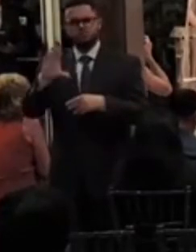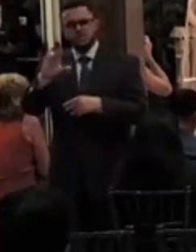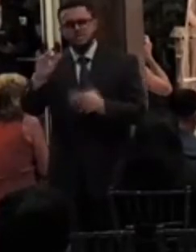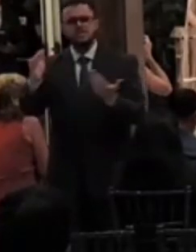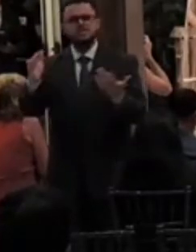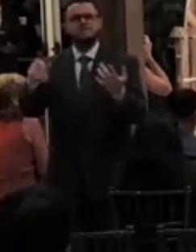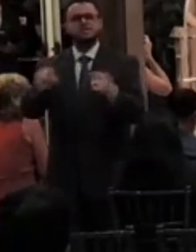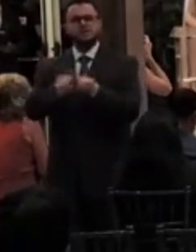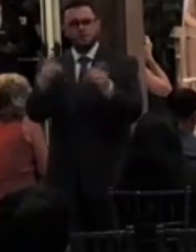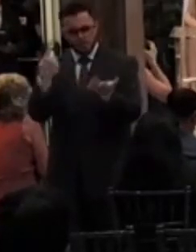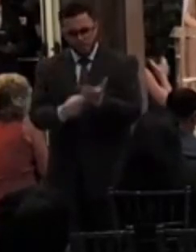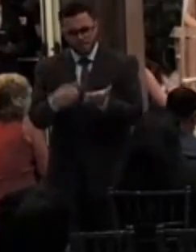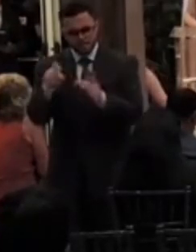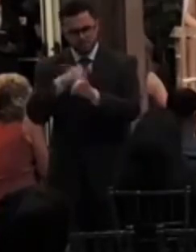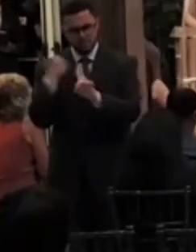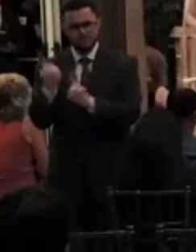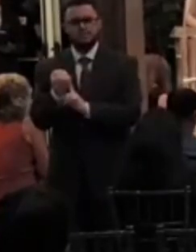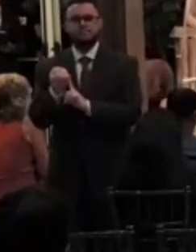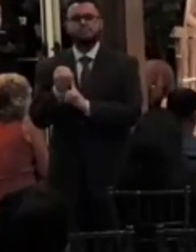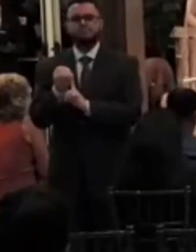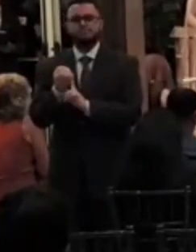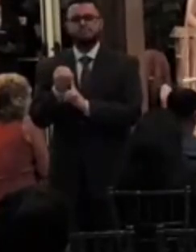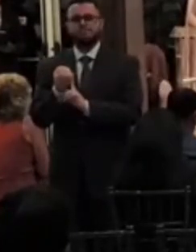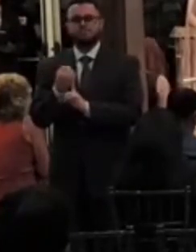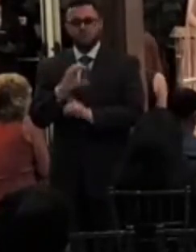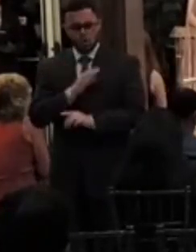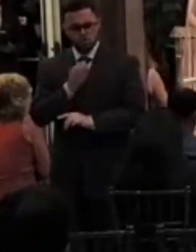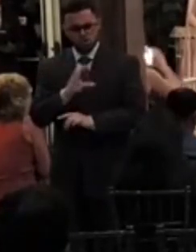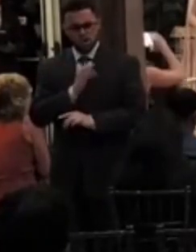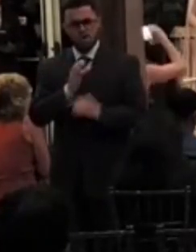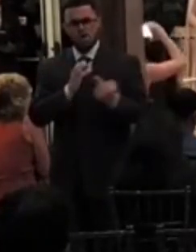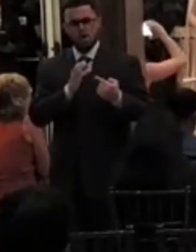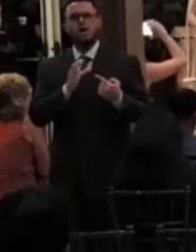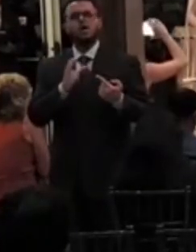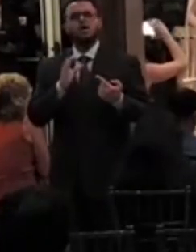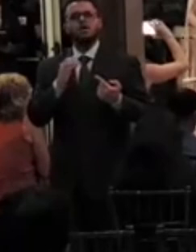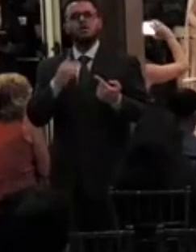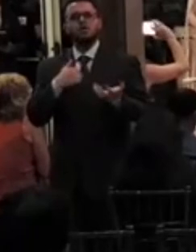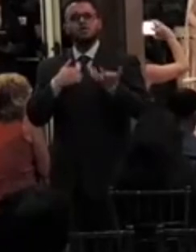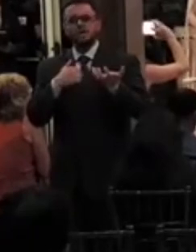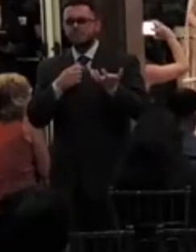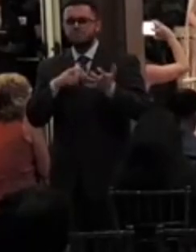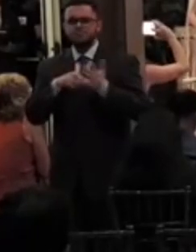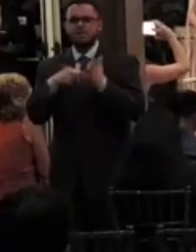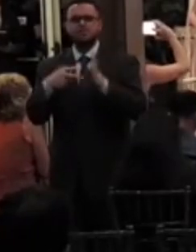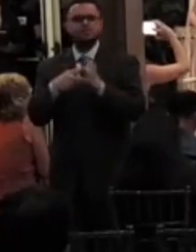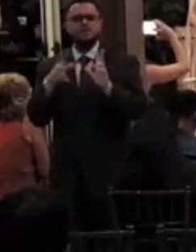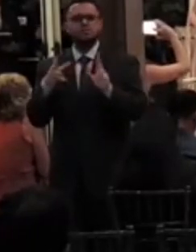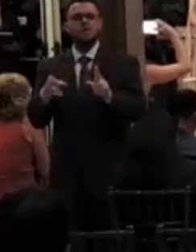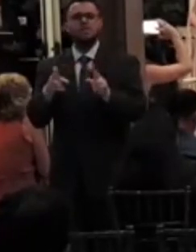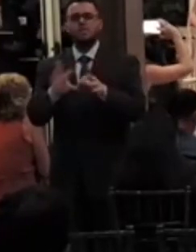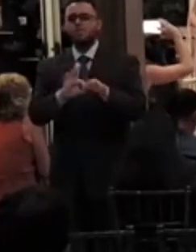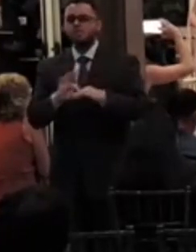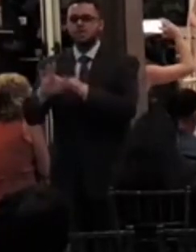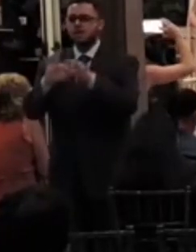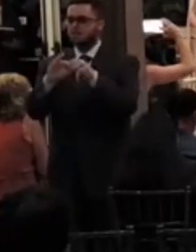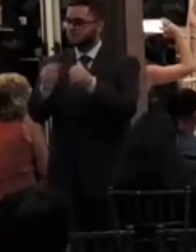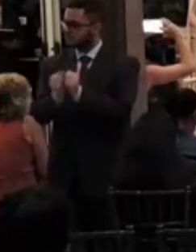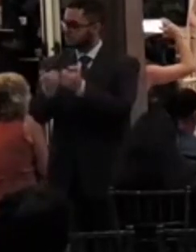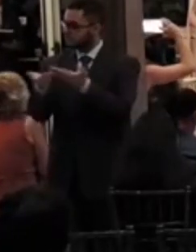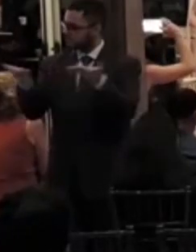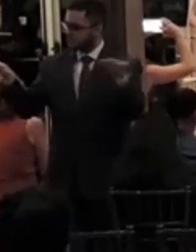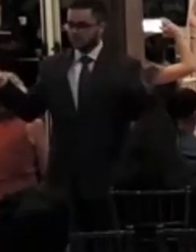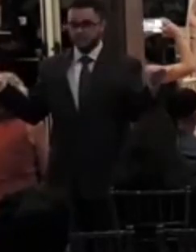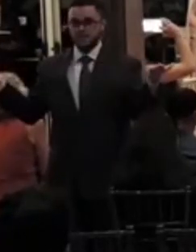e compromisso social. Ousadia, eu quero sempre poder traduzir em união com vocês